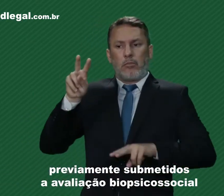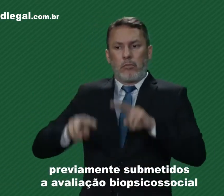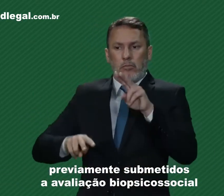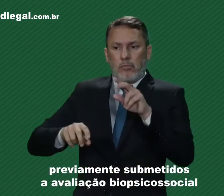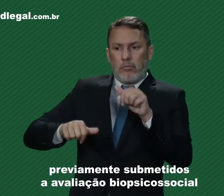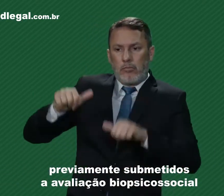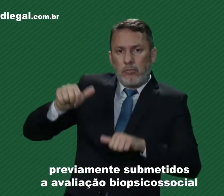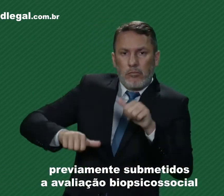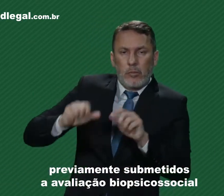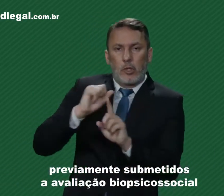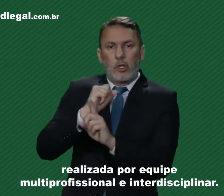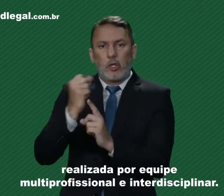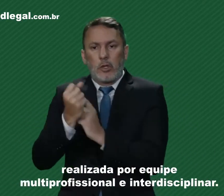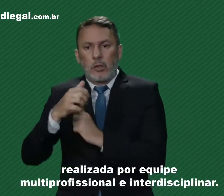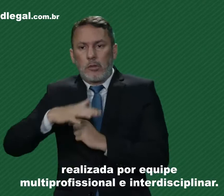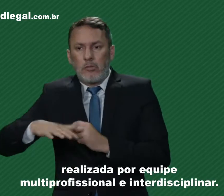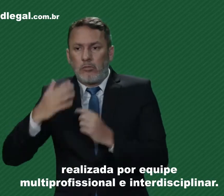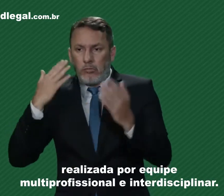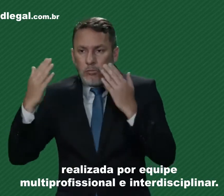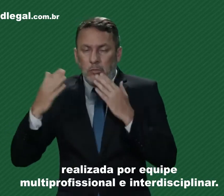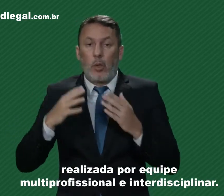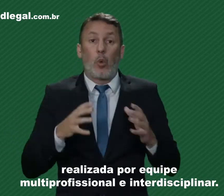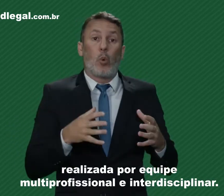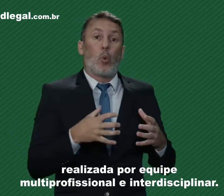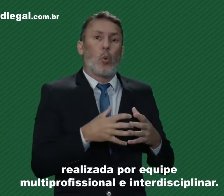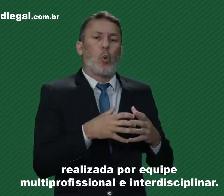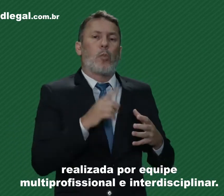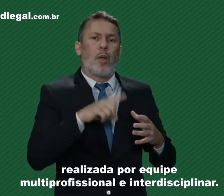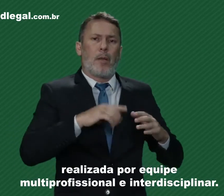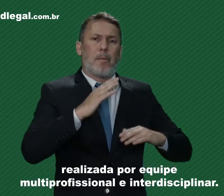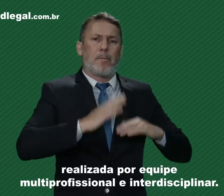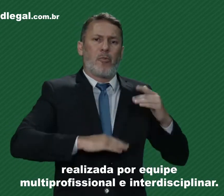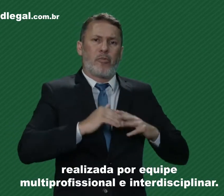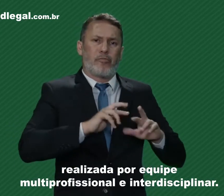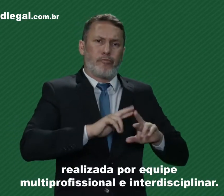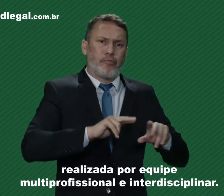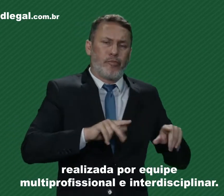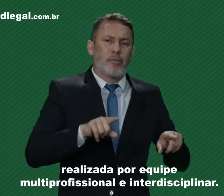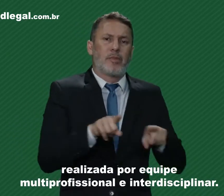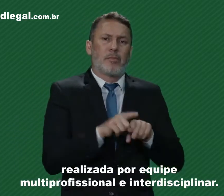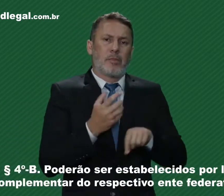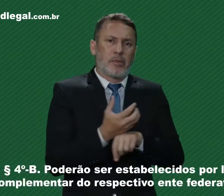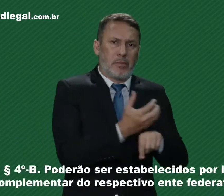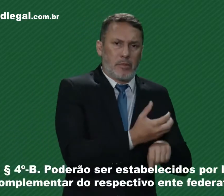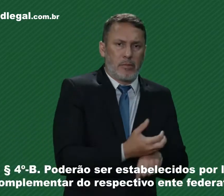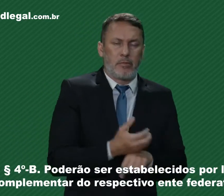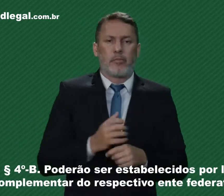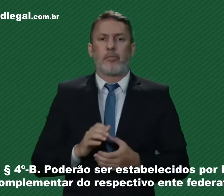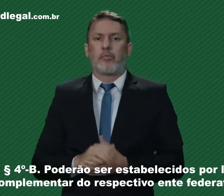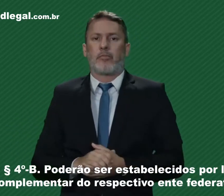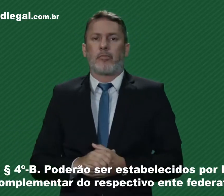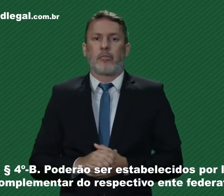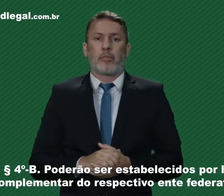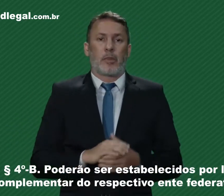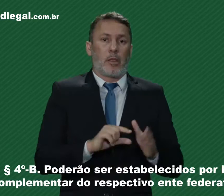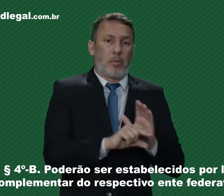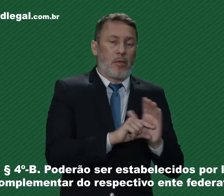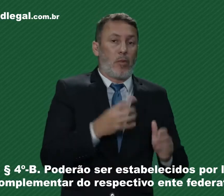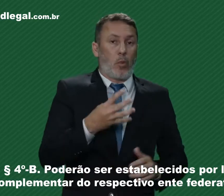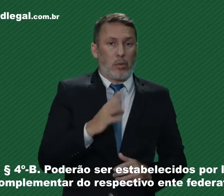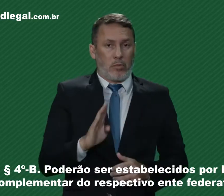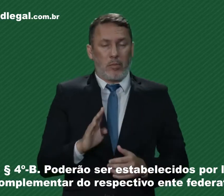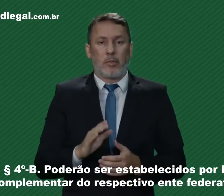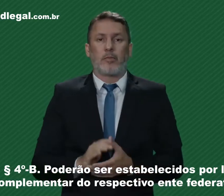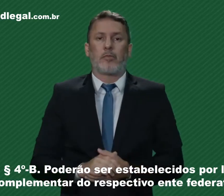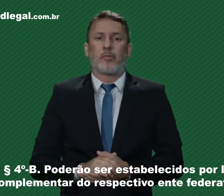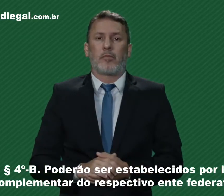avaliação biopsicossocial realizada por equipe multiprofissional e interdisciplinar. Parágrafo 4b. Poderão